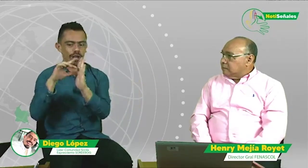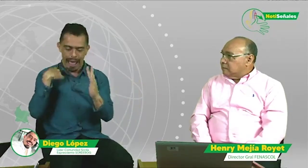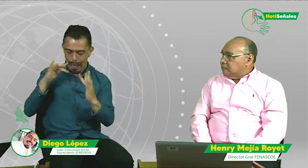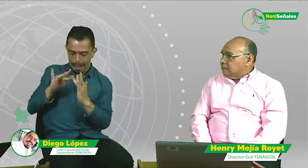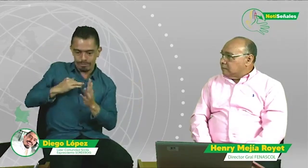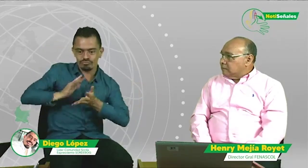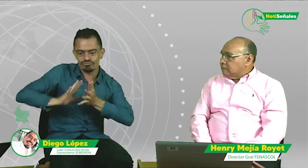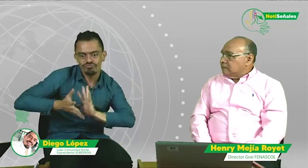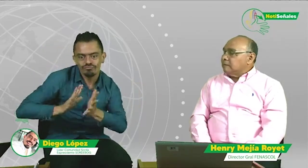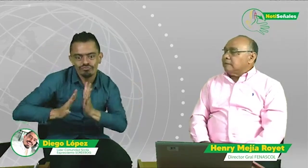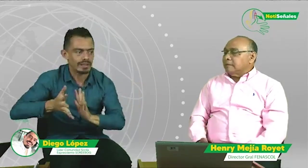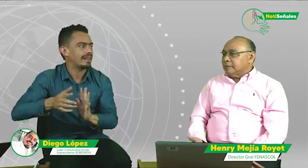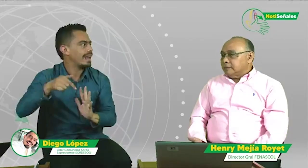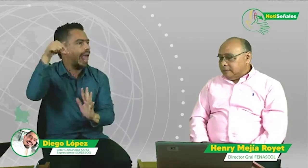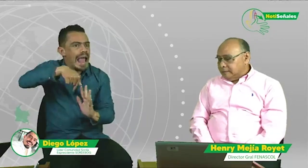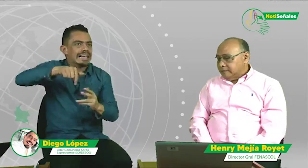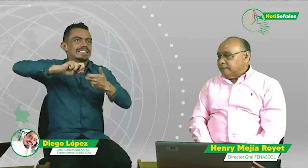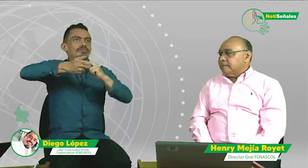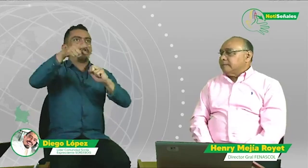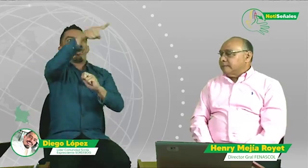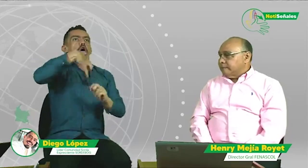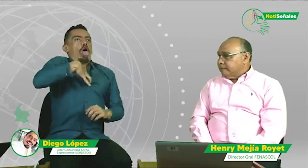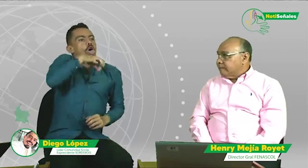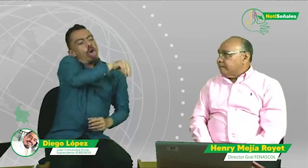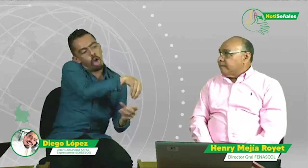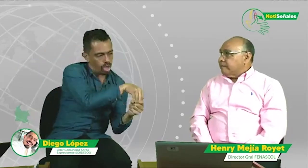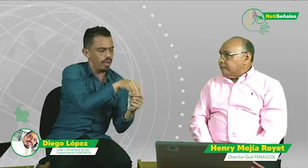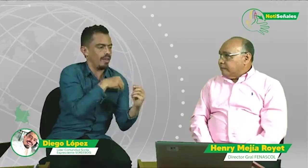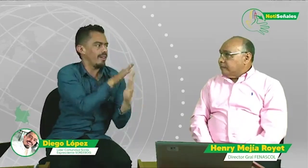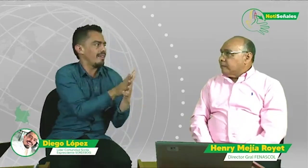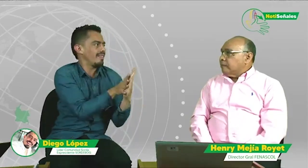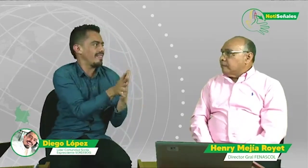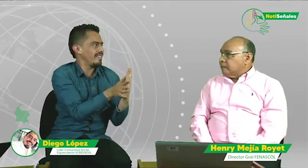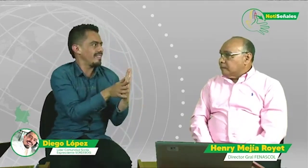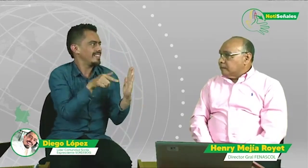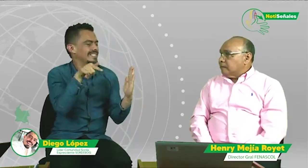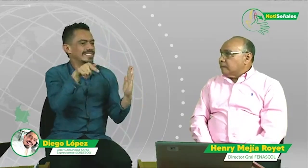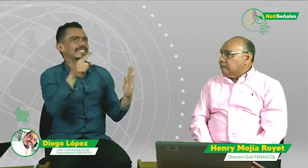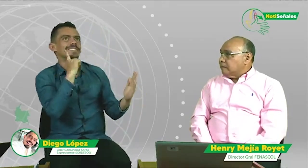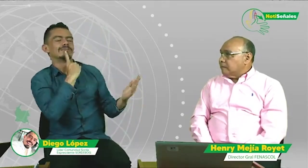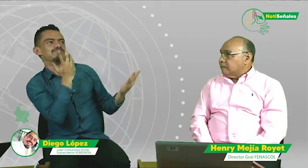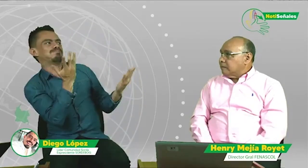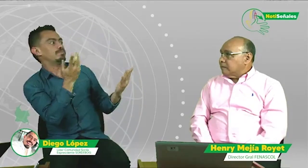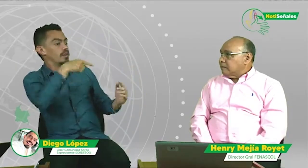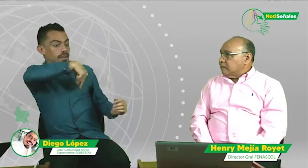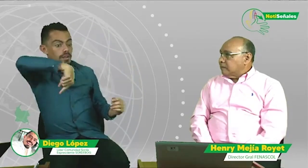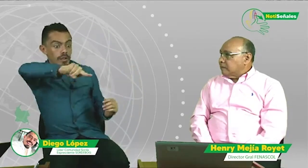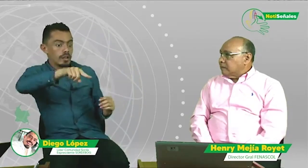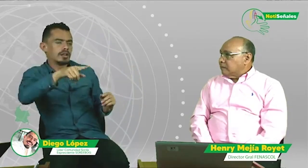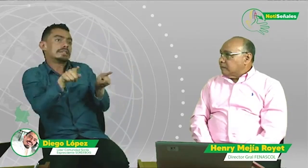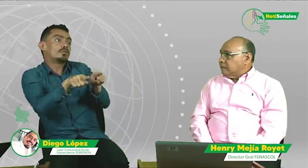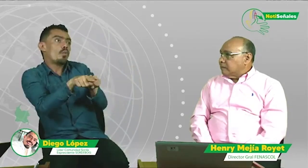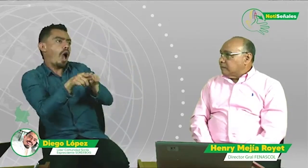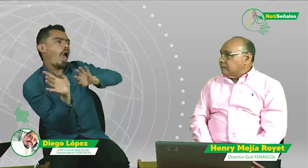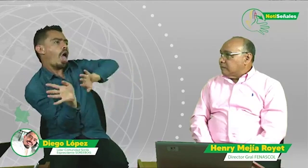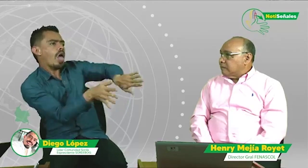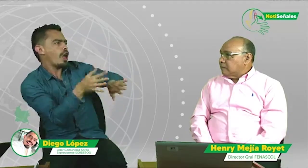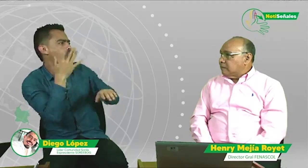la lengua de señas. Claramente, pues la persona sorda sabe lengua de señas, pero está más enfocado a enseñar las ciencias sociales y aquí tiene que